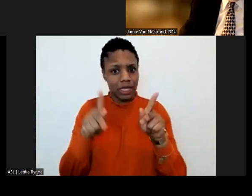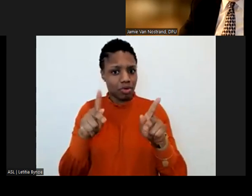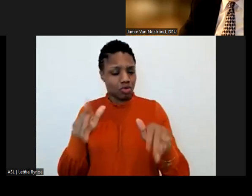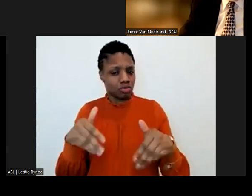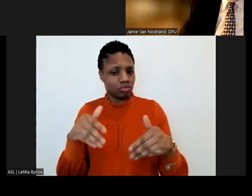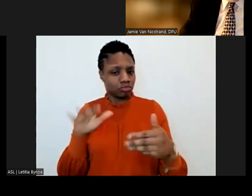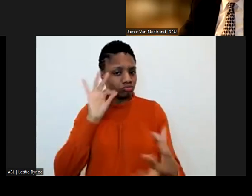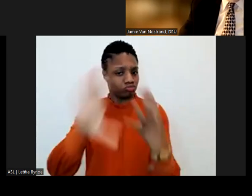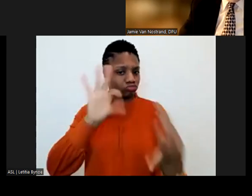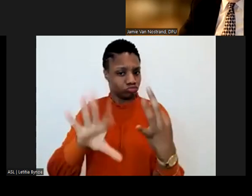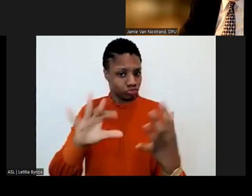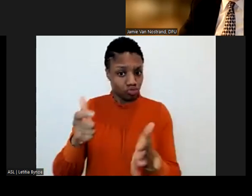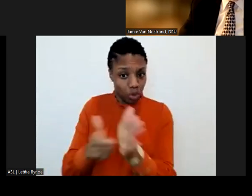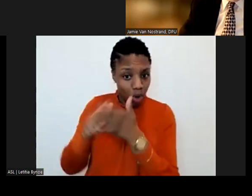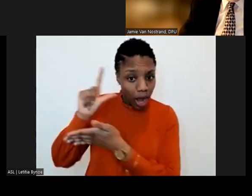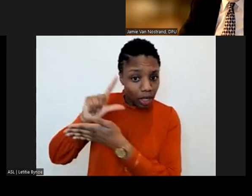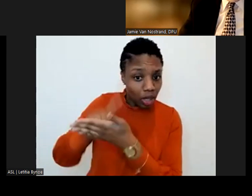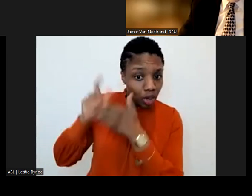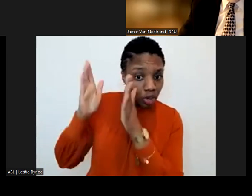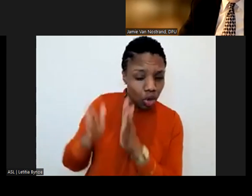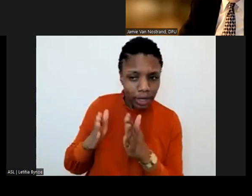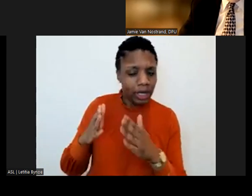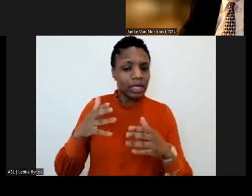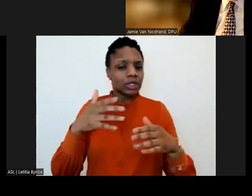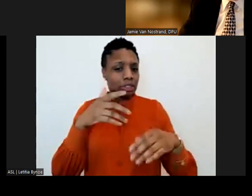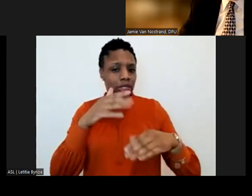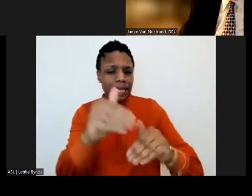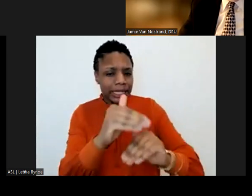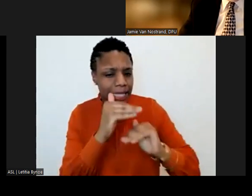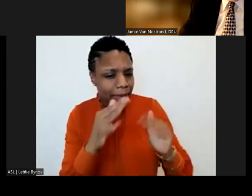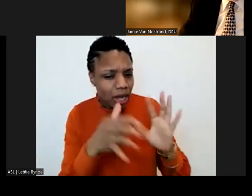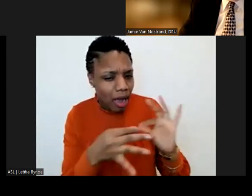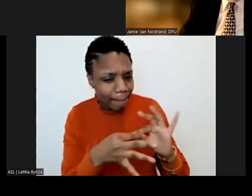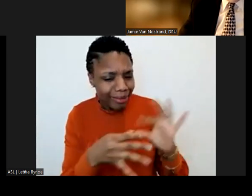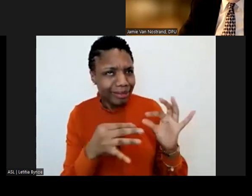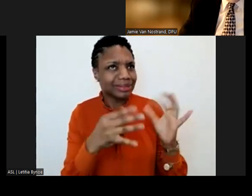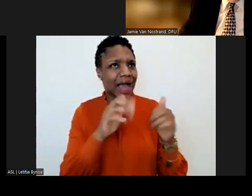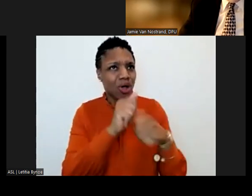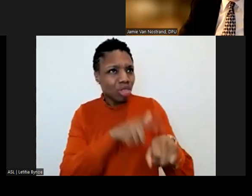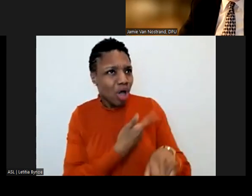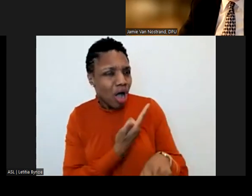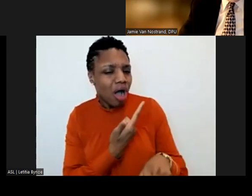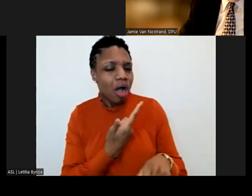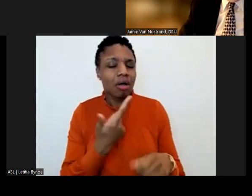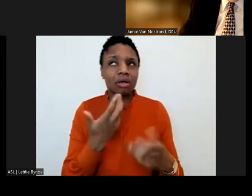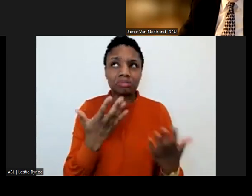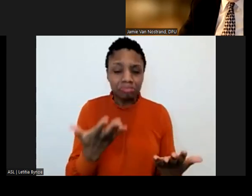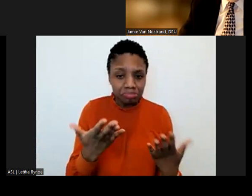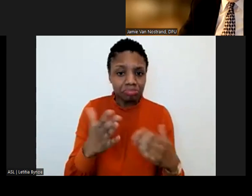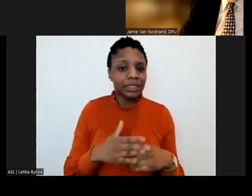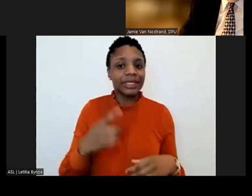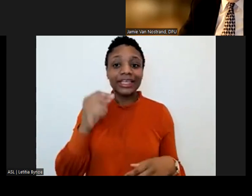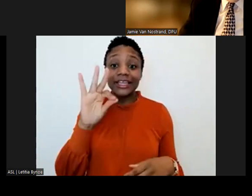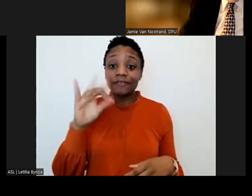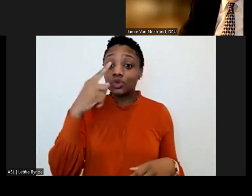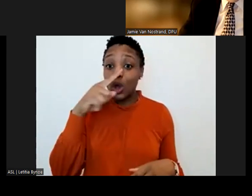al ea para los comentarios ellos necesitan un abogado cuán largo deben ser cuán complicados deben